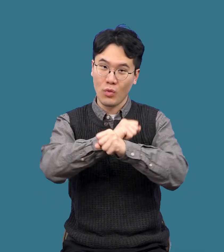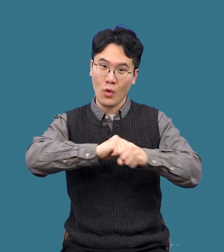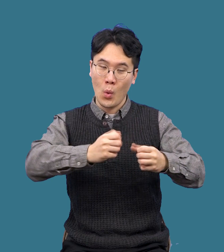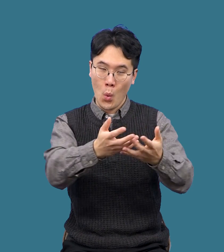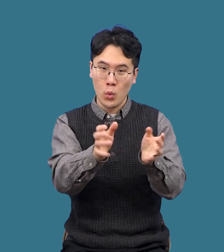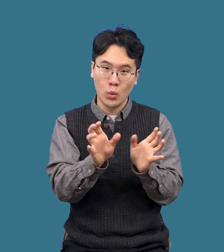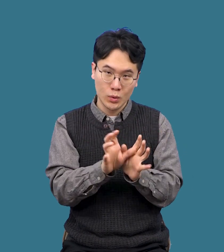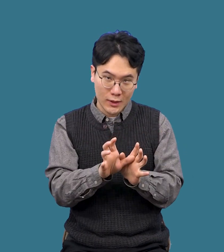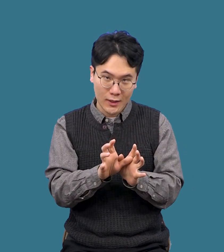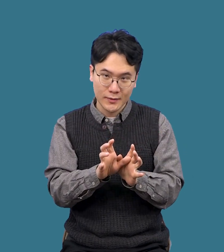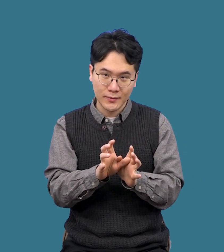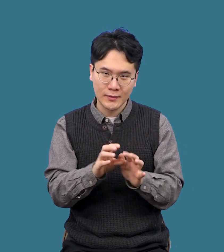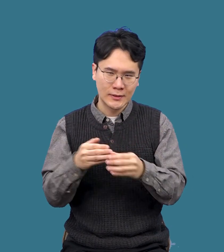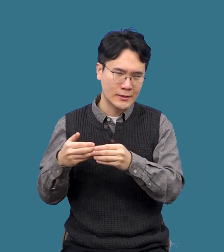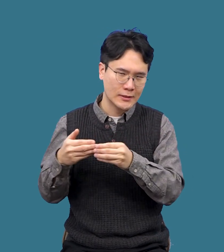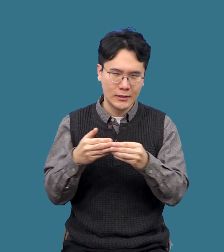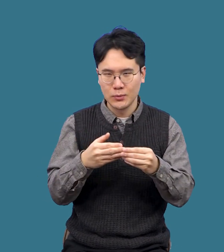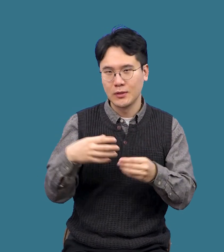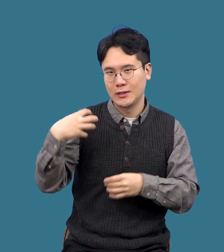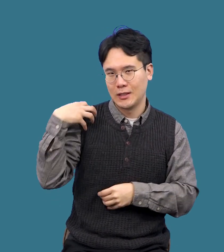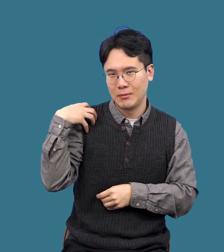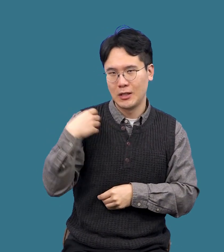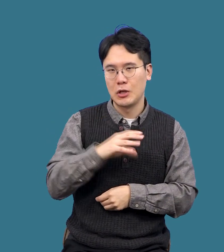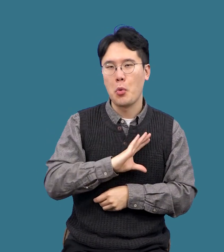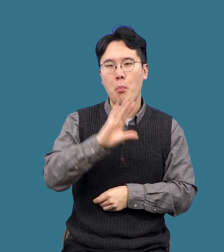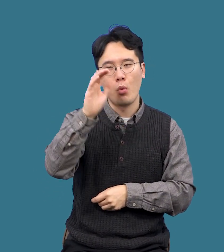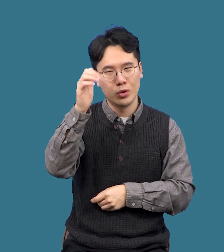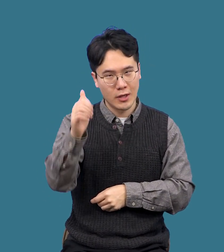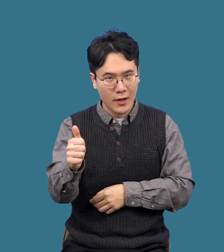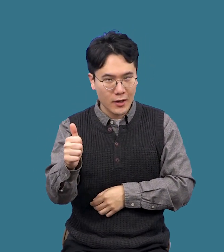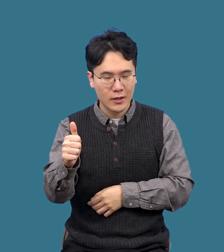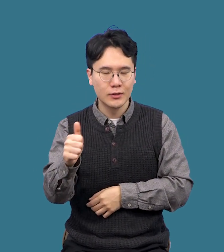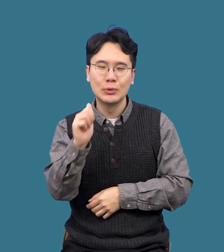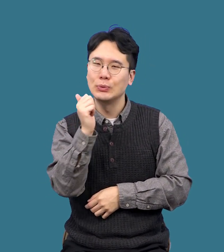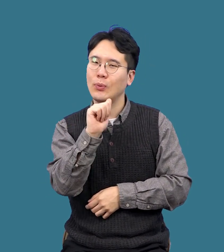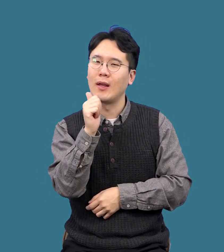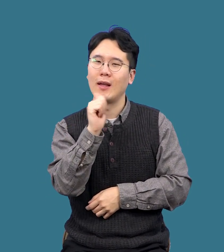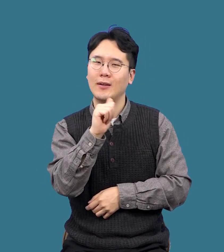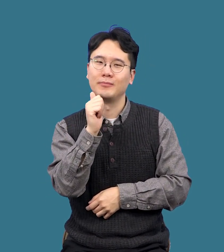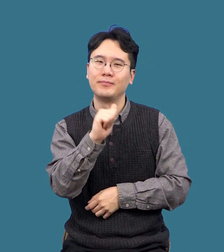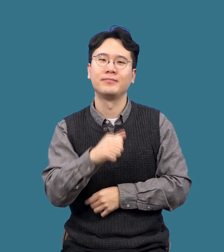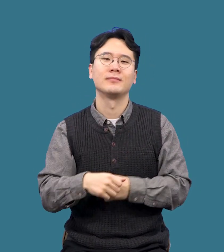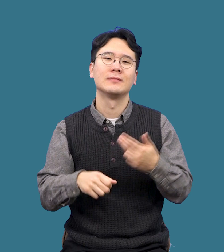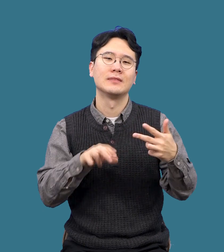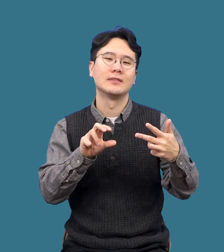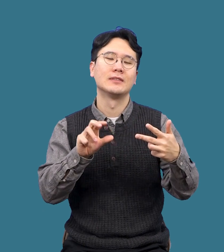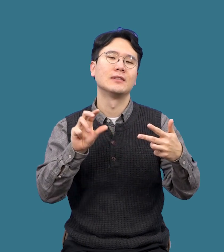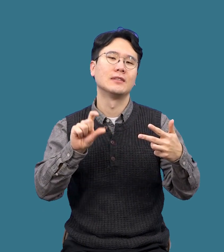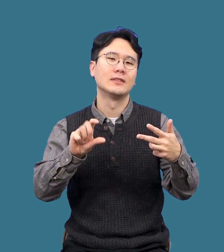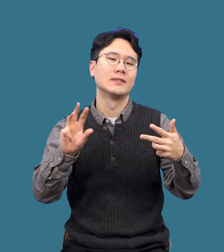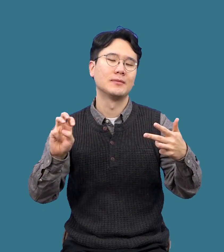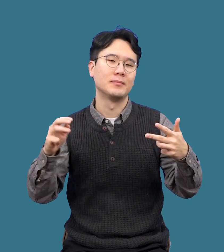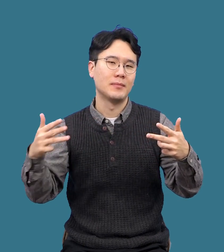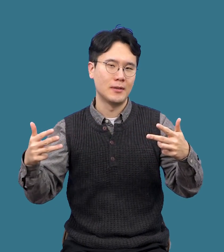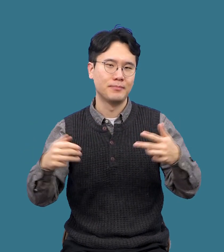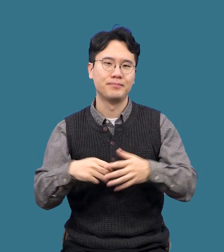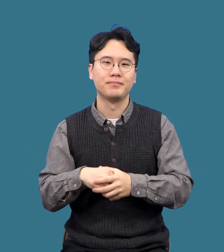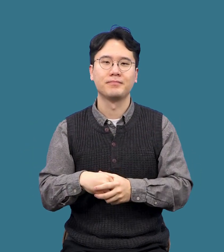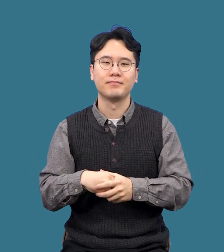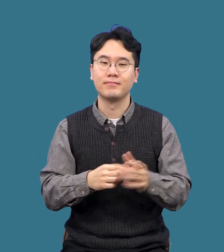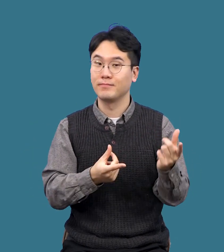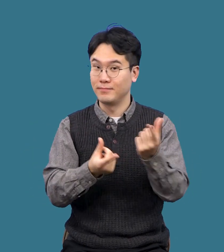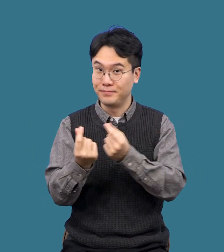리더였던 모세를 소개하며 누가는 이렇게 말합니다. 사도행전 7장 38절입니다. 다